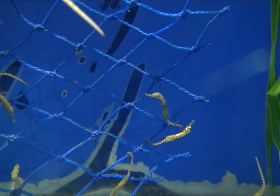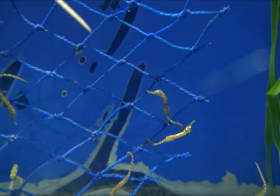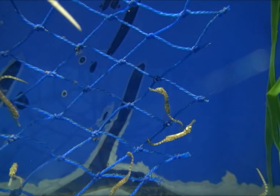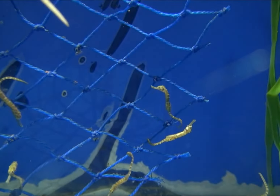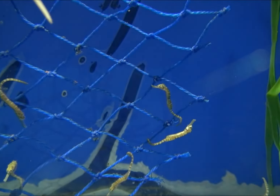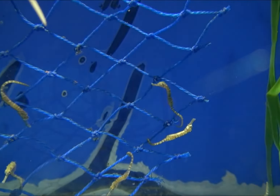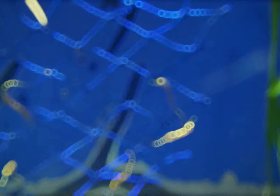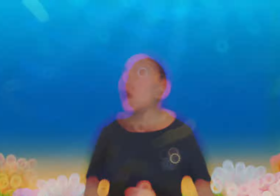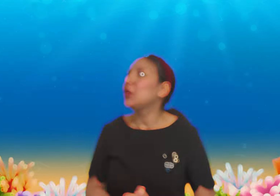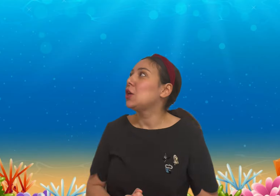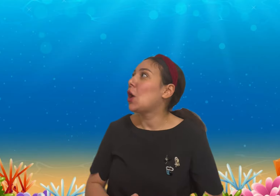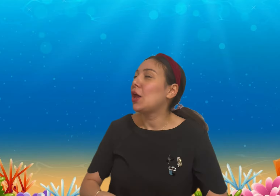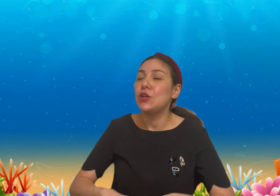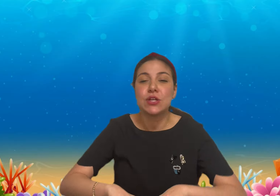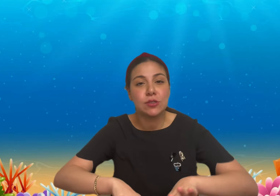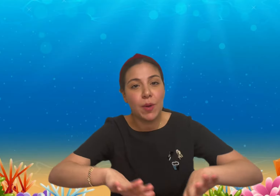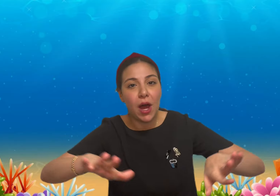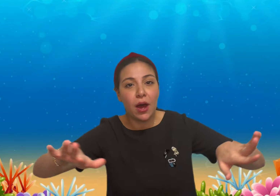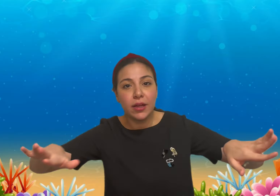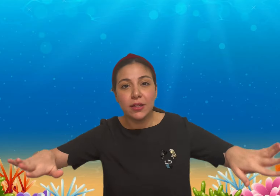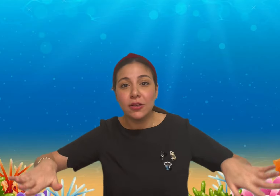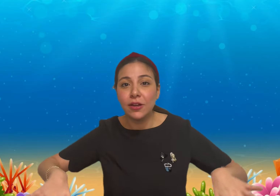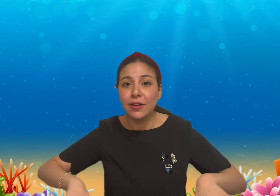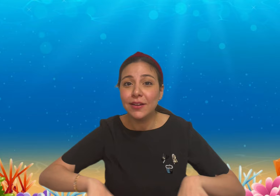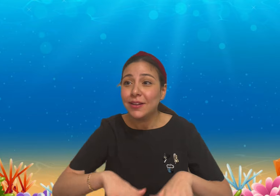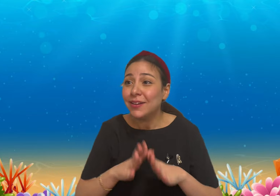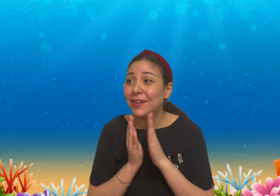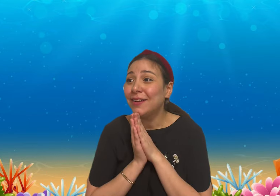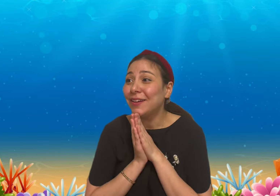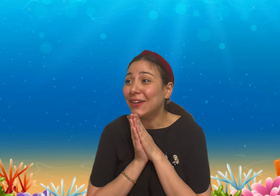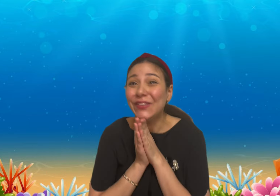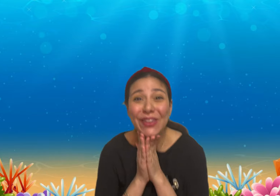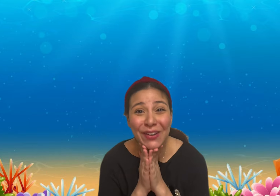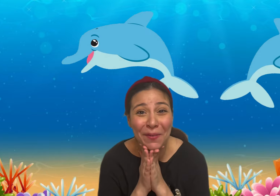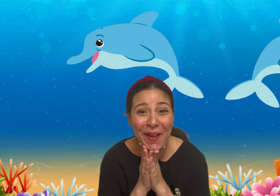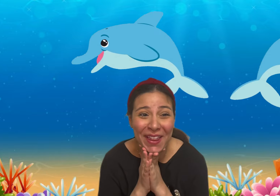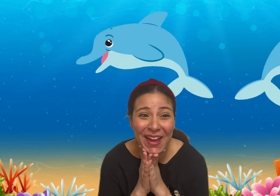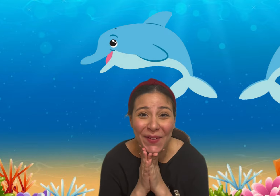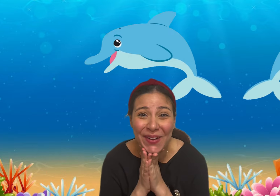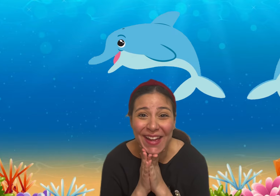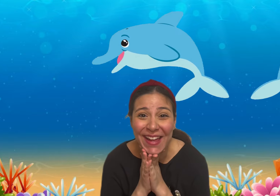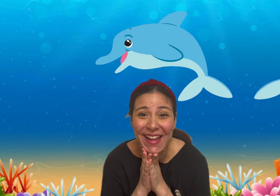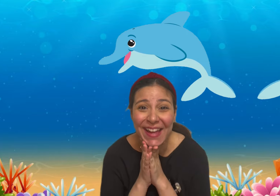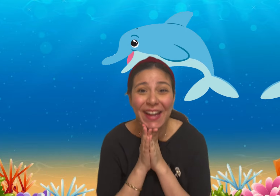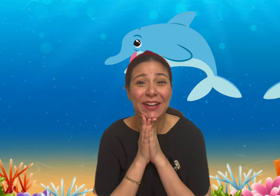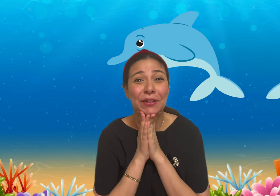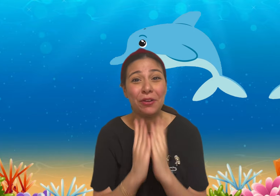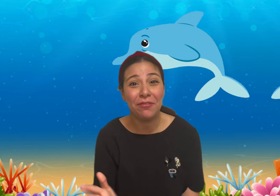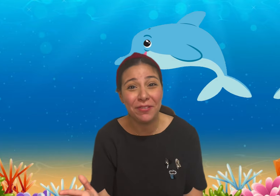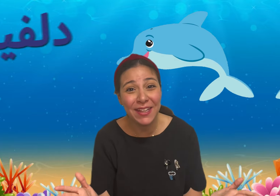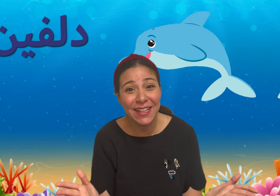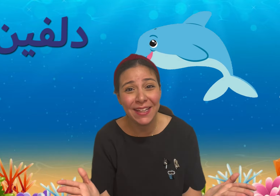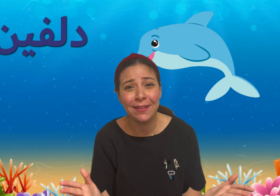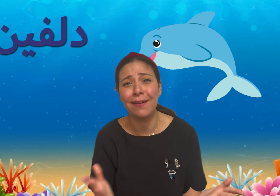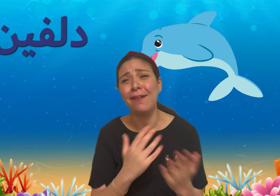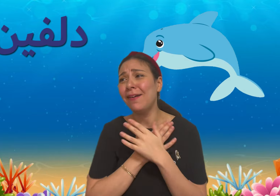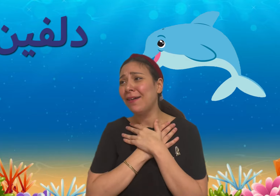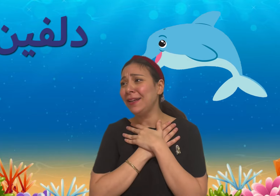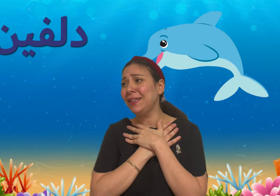هيا لنسبح أيضاً انظروا ماذا هناك دولفين آه إني